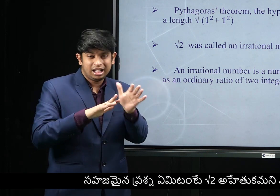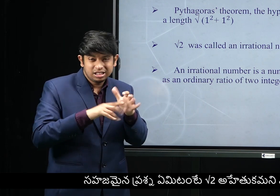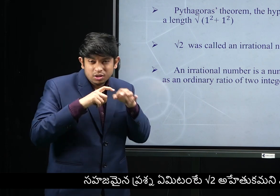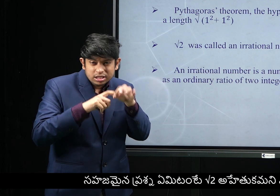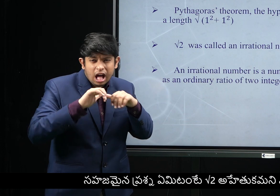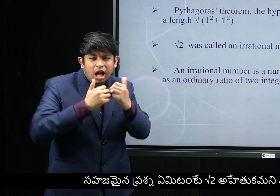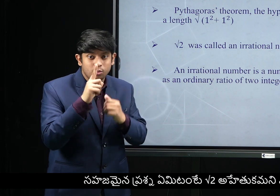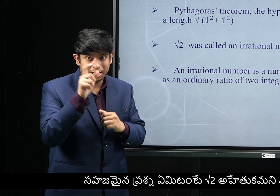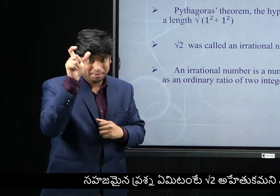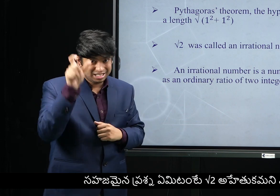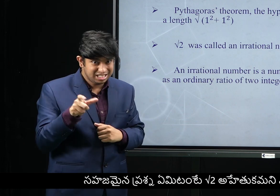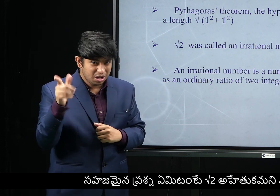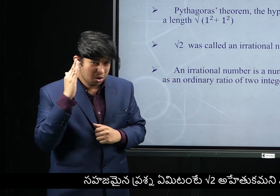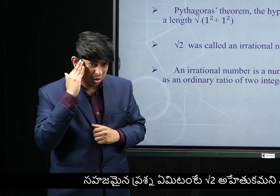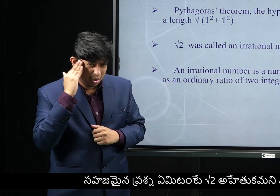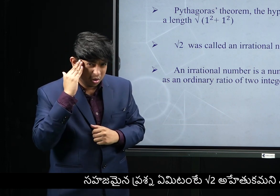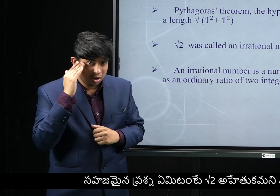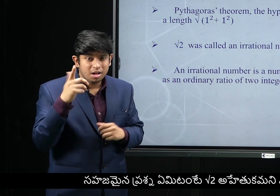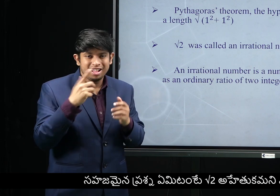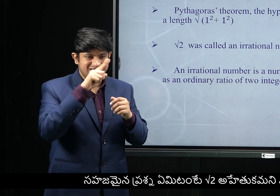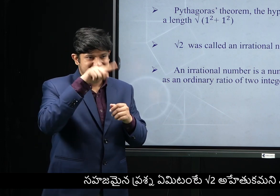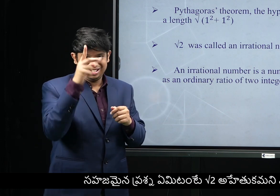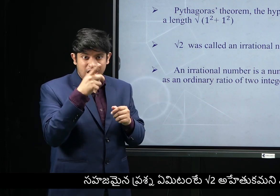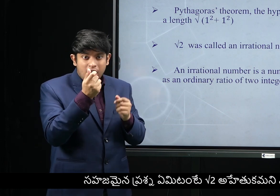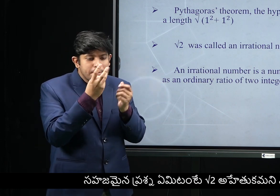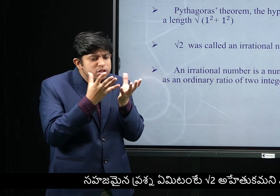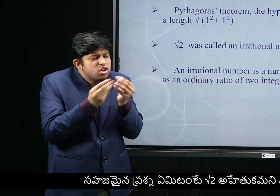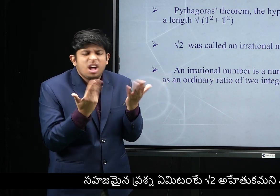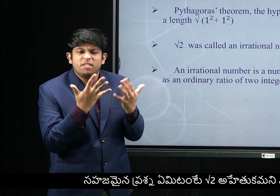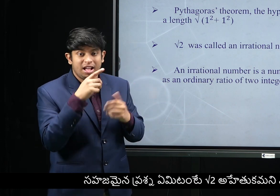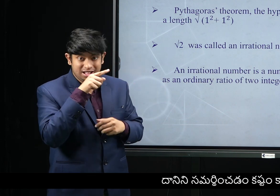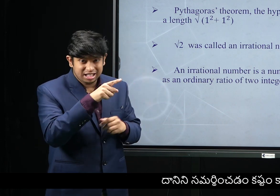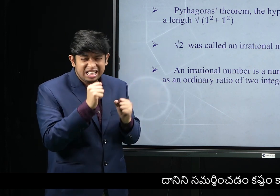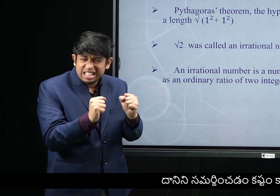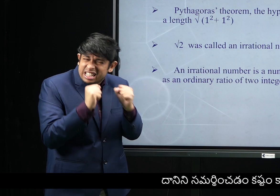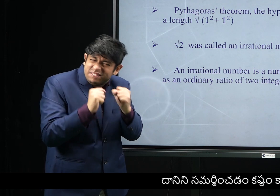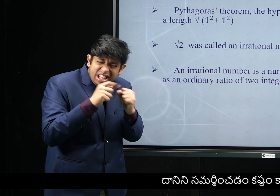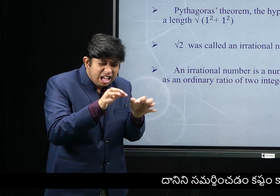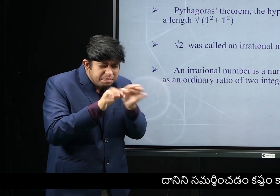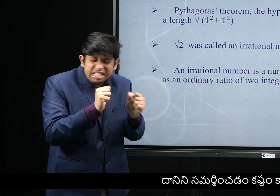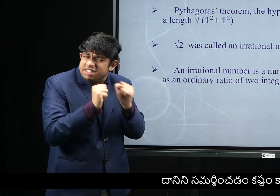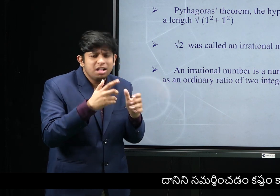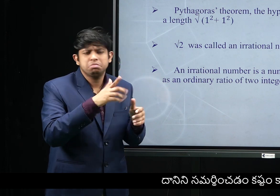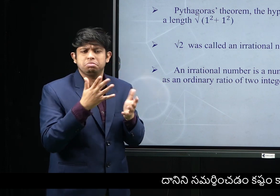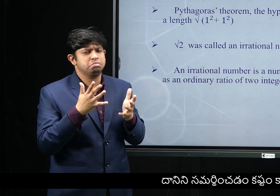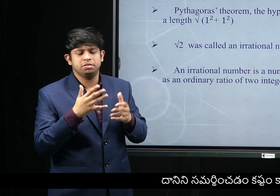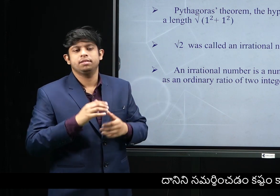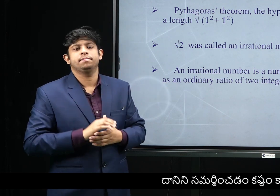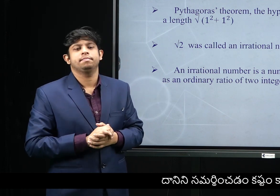సహజమైన ప్రశ్న ఏంటంటే, √2 అహేతుకమని ఎలా తెలుసుకుంటారు? దాన్ని సమర్థించటం కష్టం కాదు.